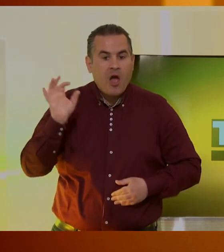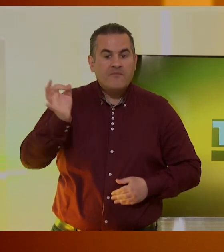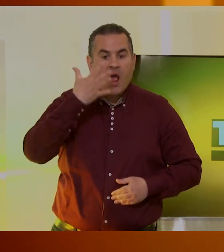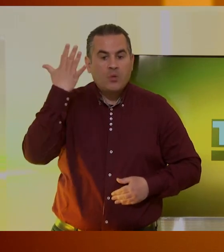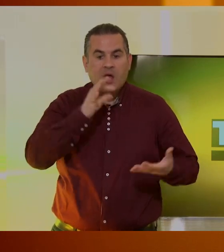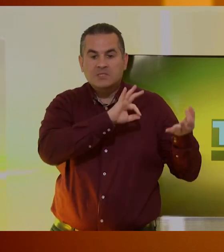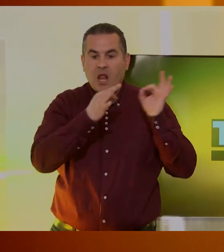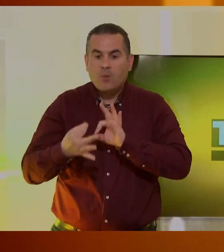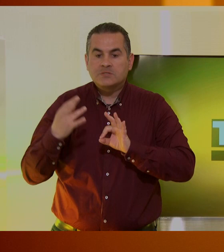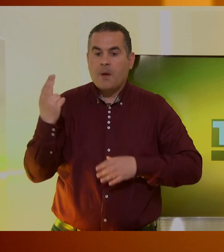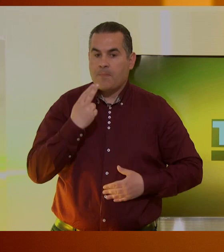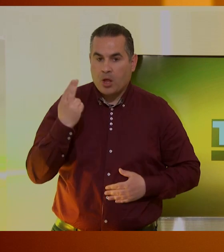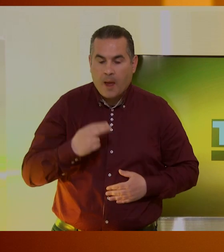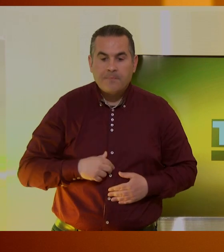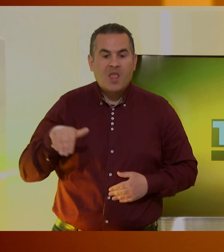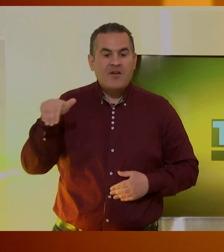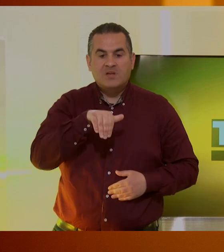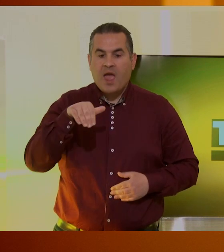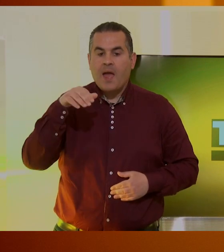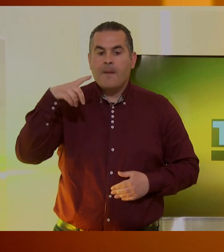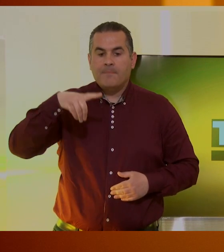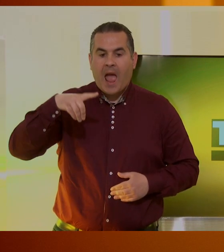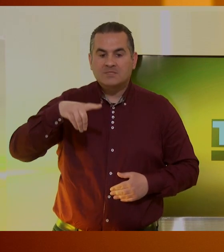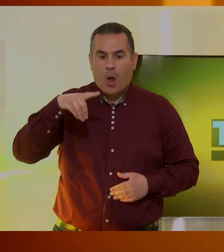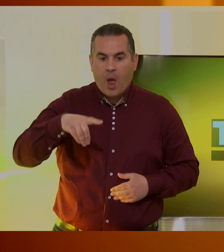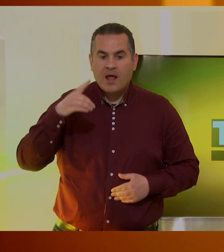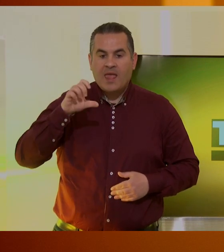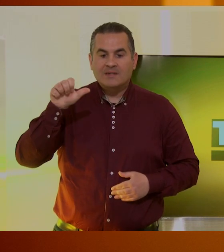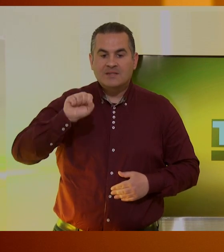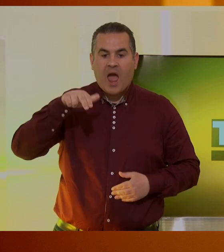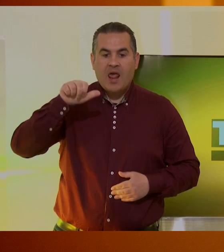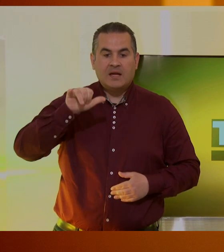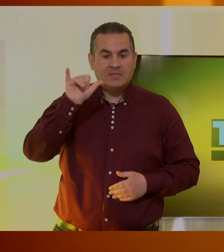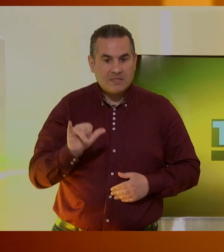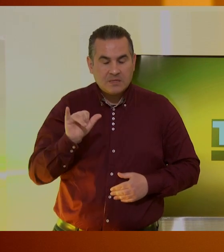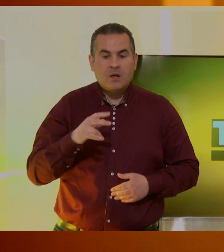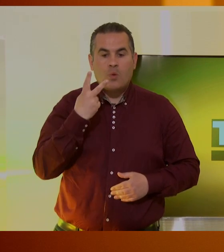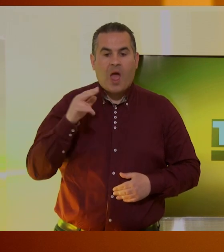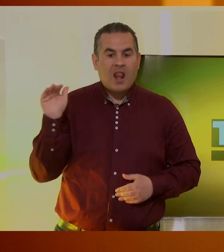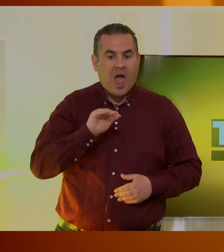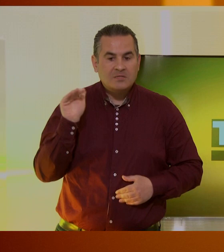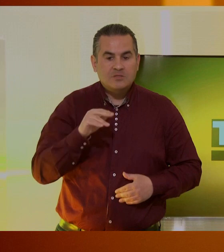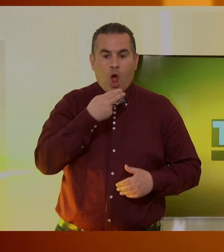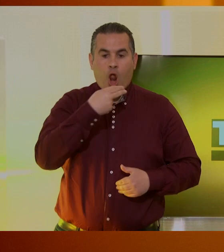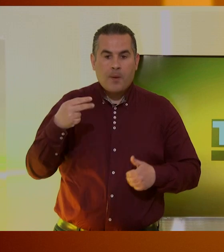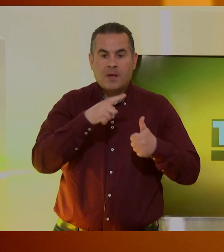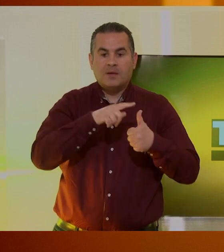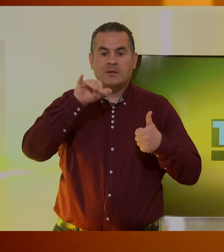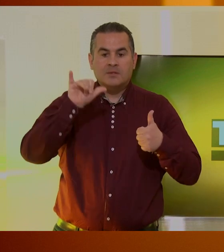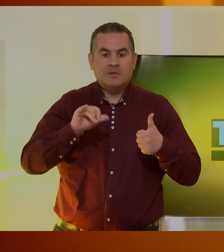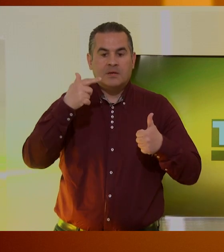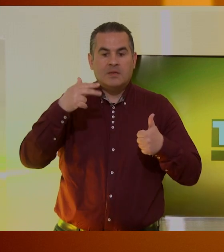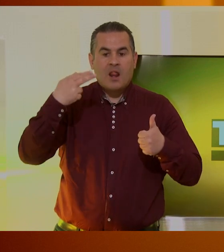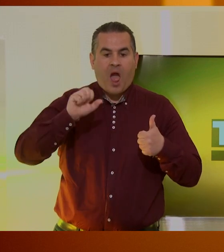estreme hanno perso la vita così itan Romano e Patrick Zola i ragazzi nuoresi rimasti intrappolati sotto le macerie di quel